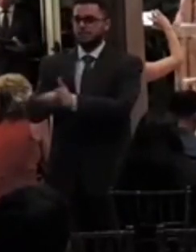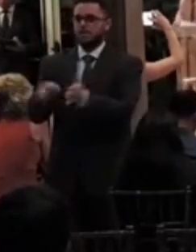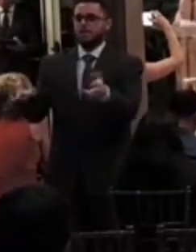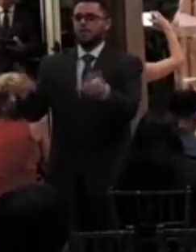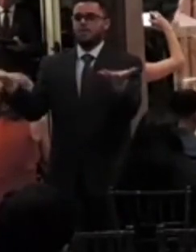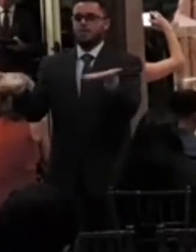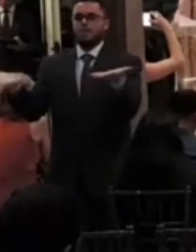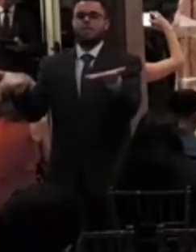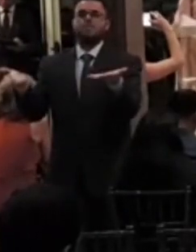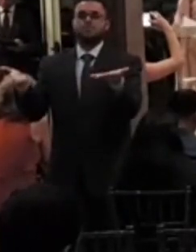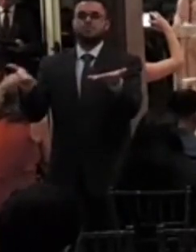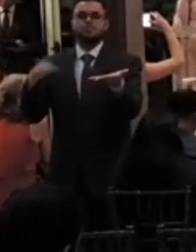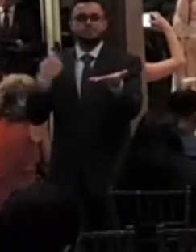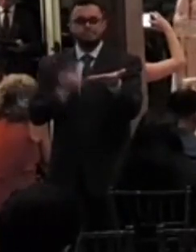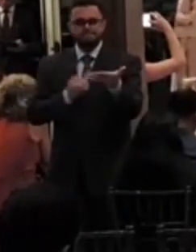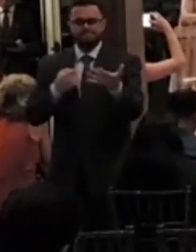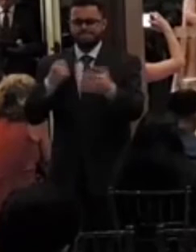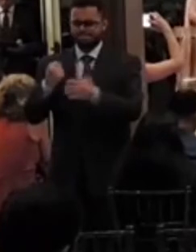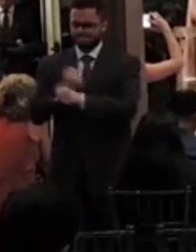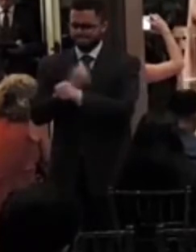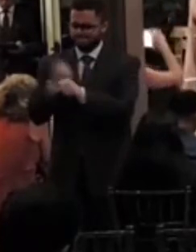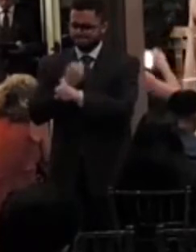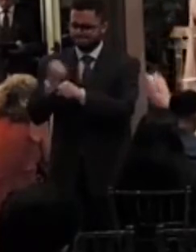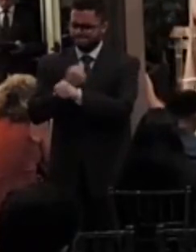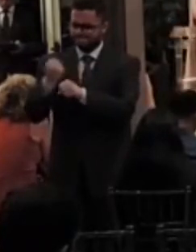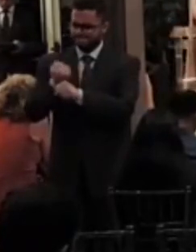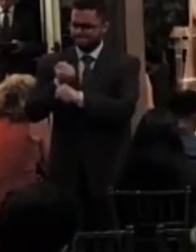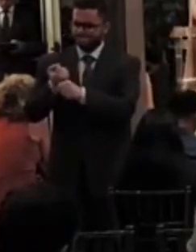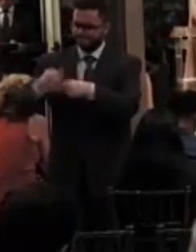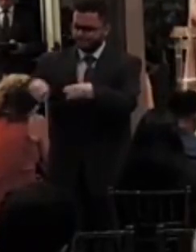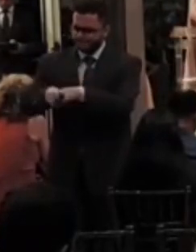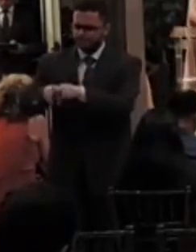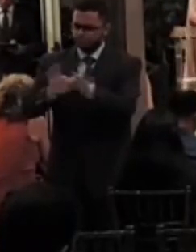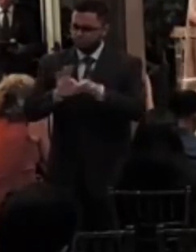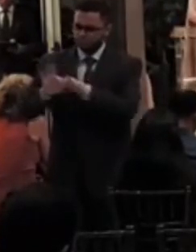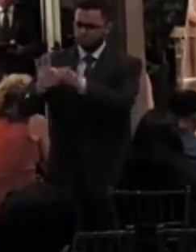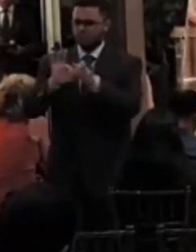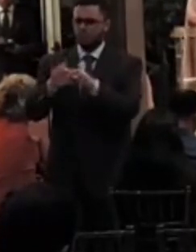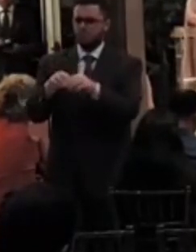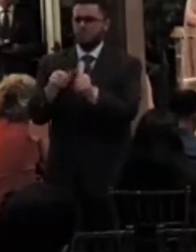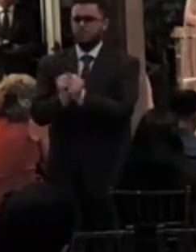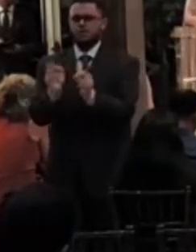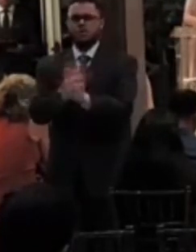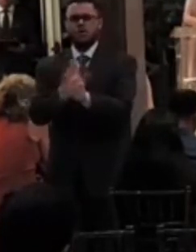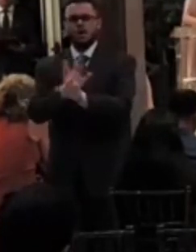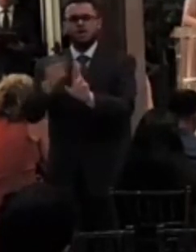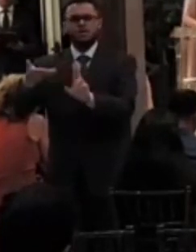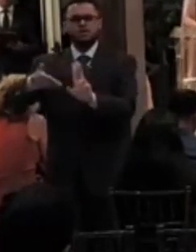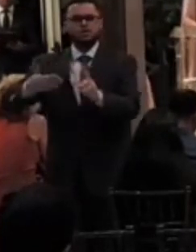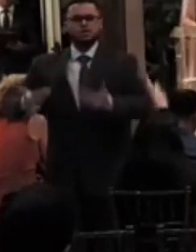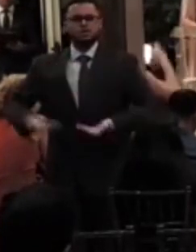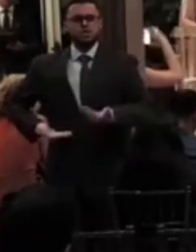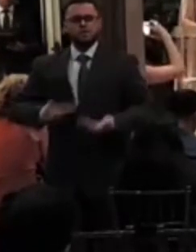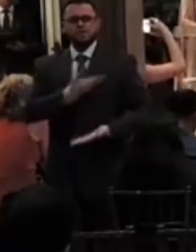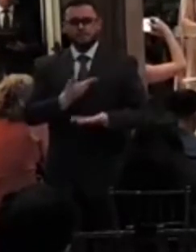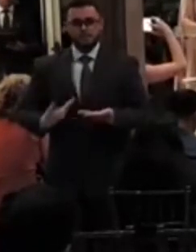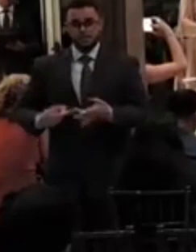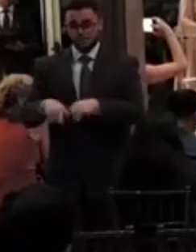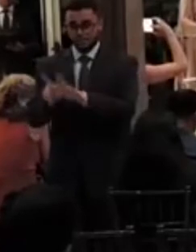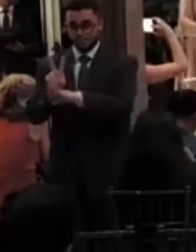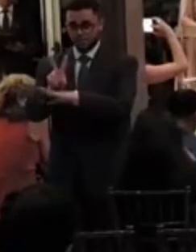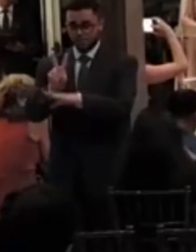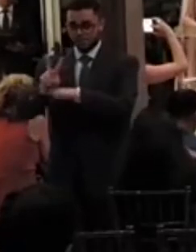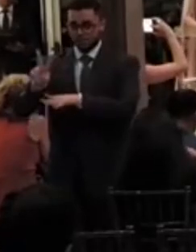aqui, tendo construído vínculos tão estreitos com as redes de serviços públicos e de proteção